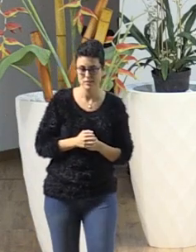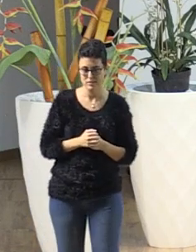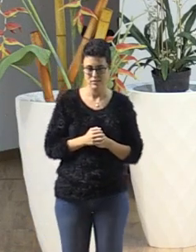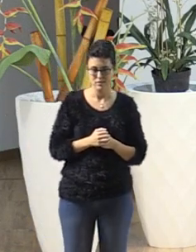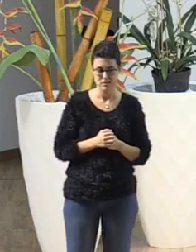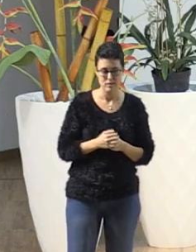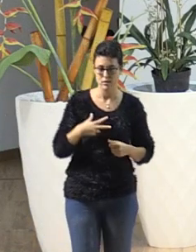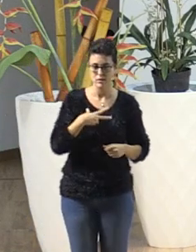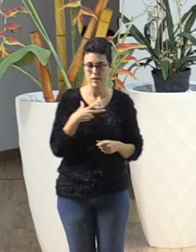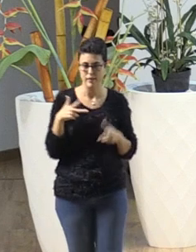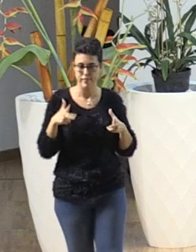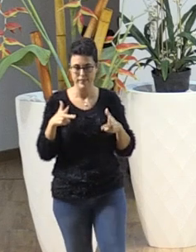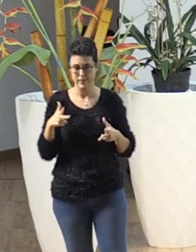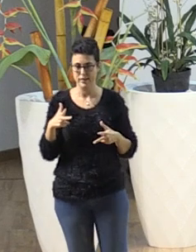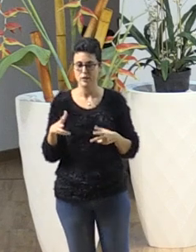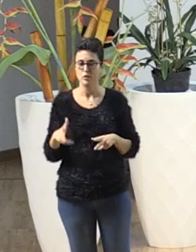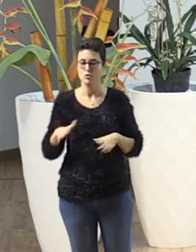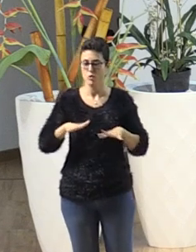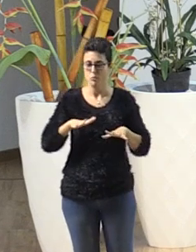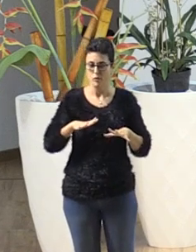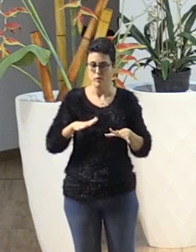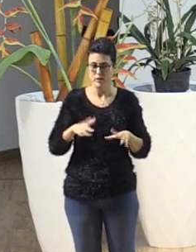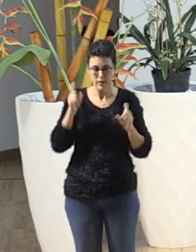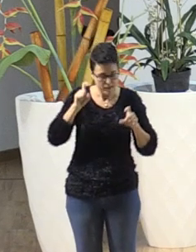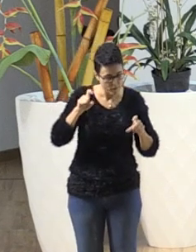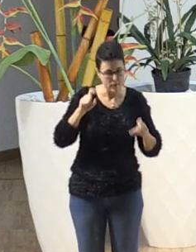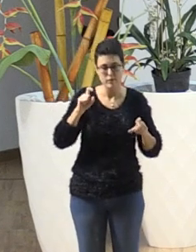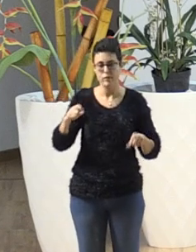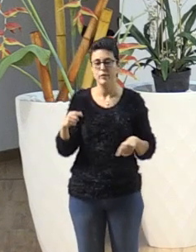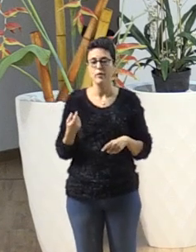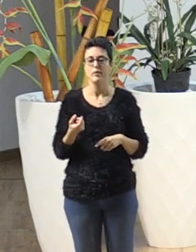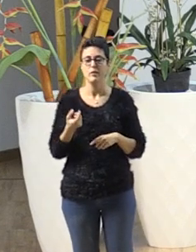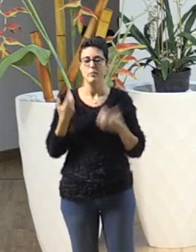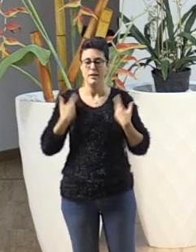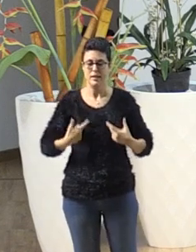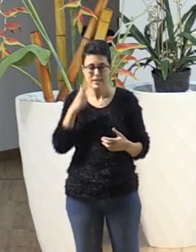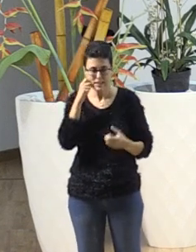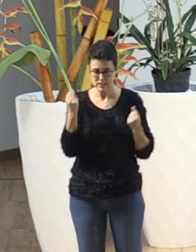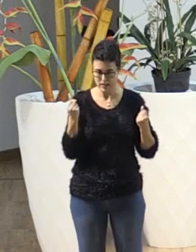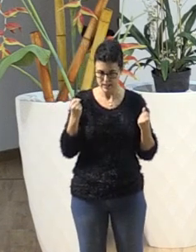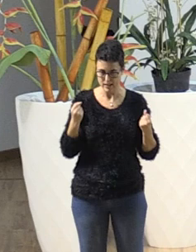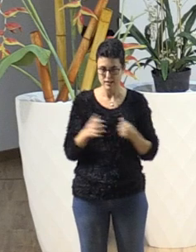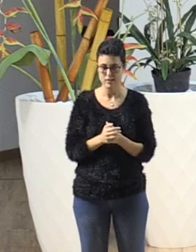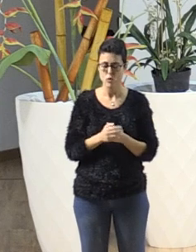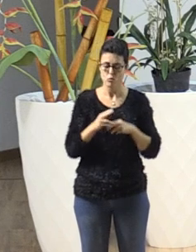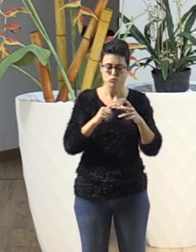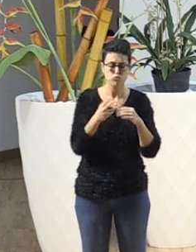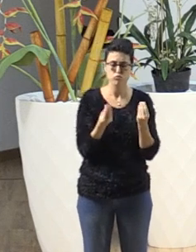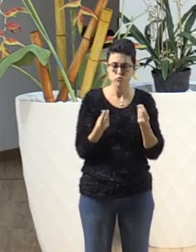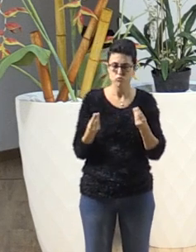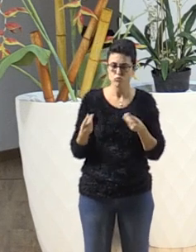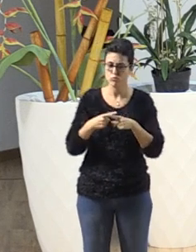de derechos, la movilidad, la educación, la sanidad, sí se han ido construyendo muchas cosas desde